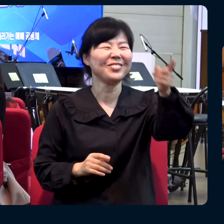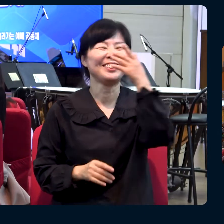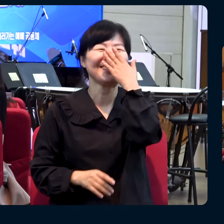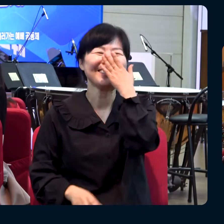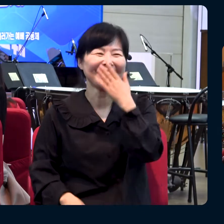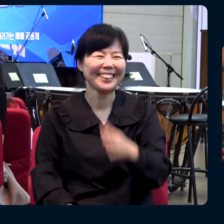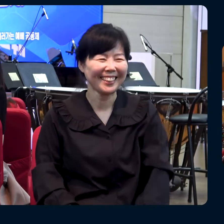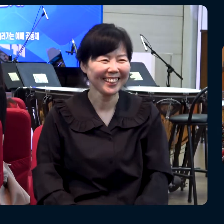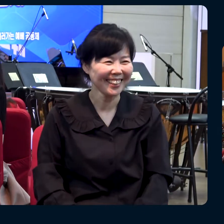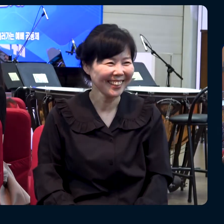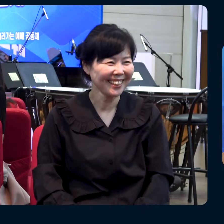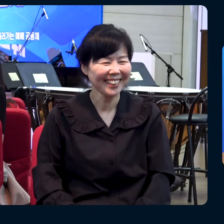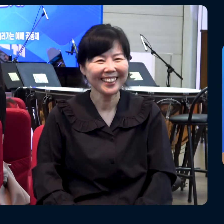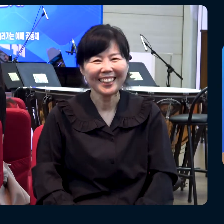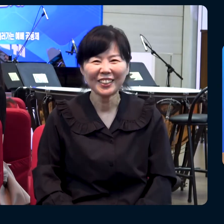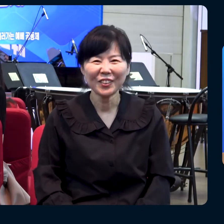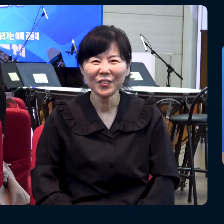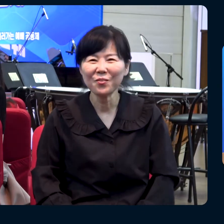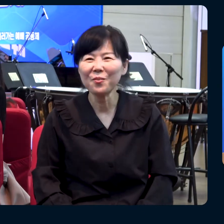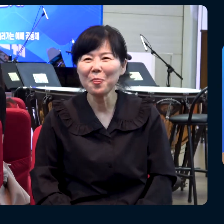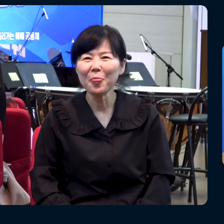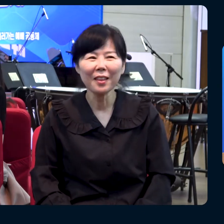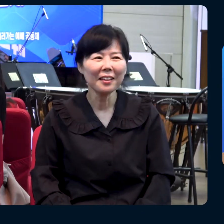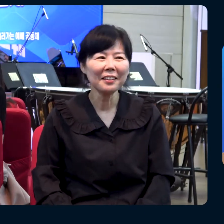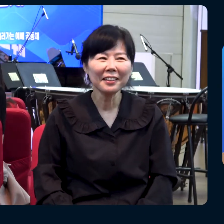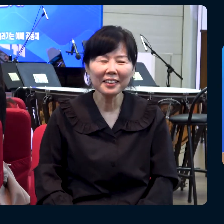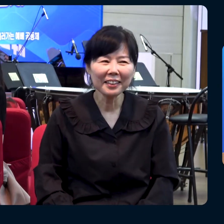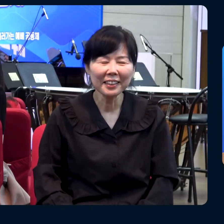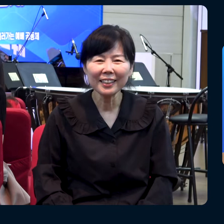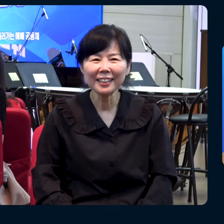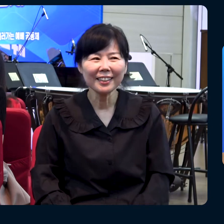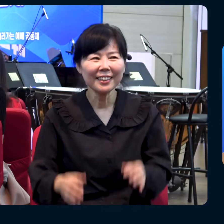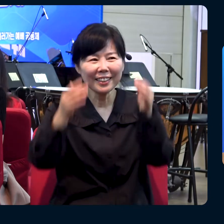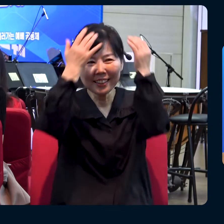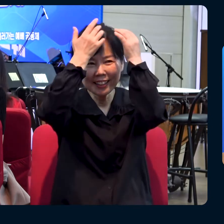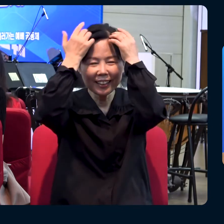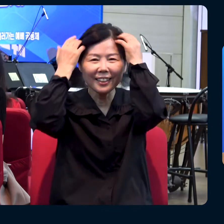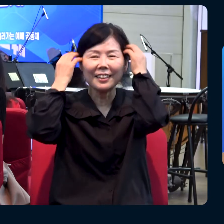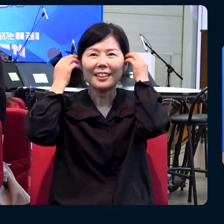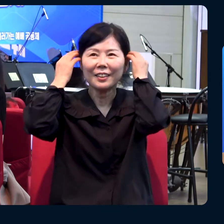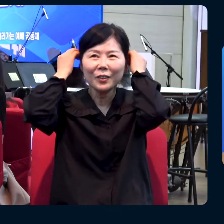이 말은 제가 아는 유진수 목사님은 미국에서부터 늘 솔직했어요.